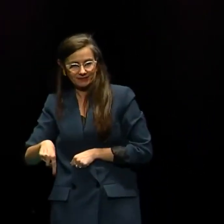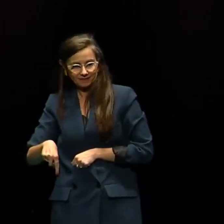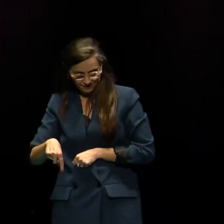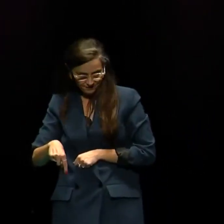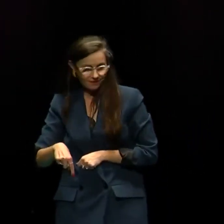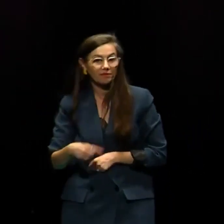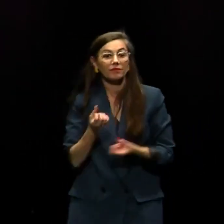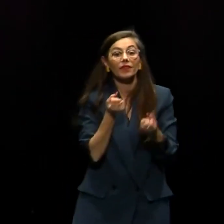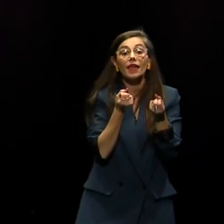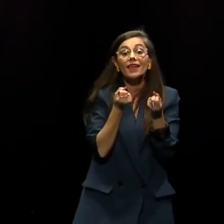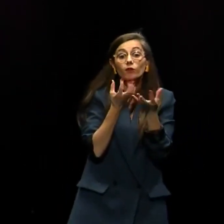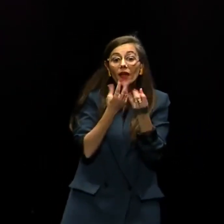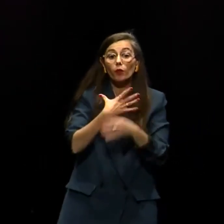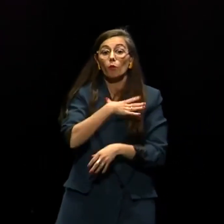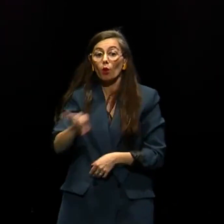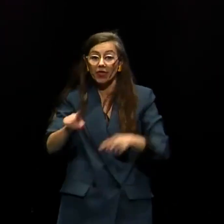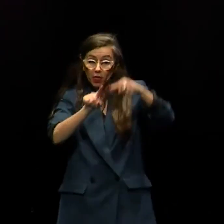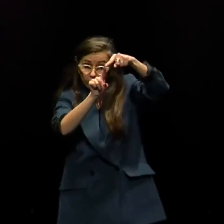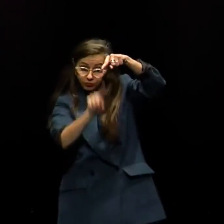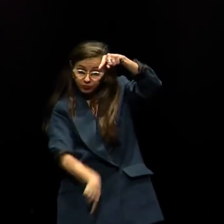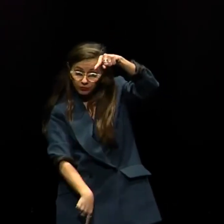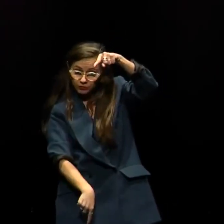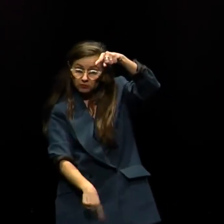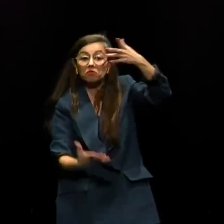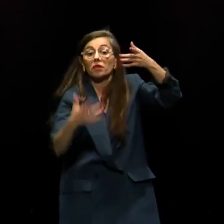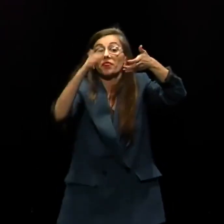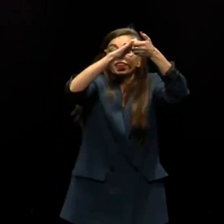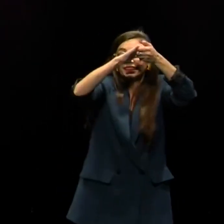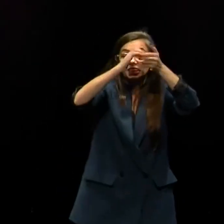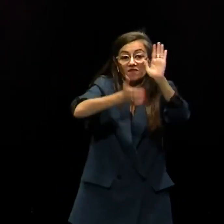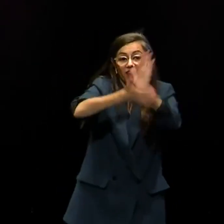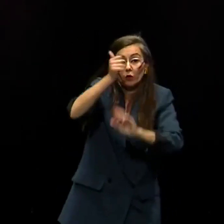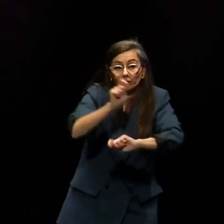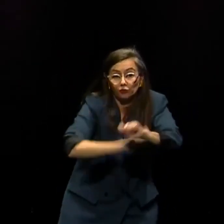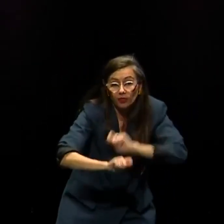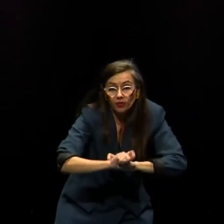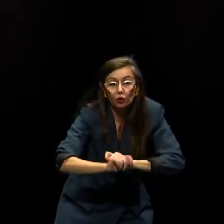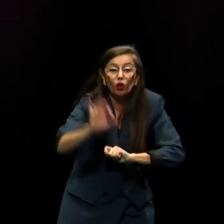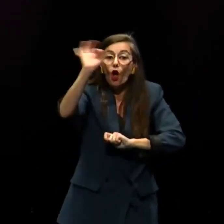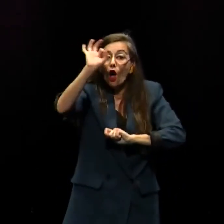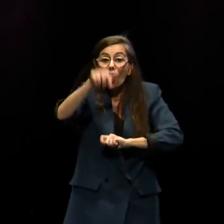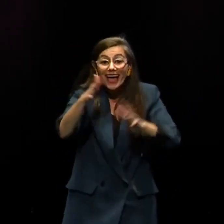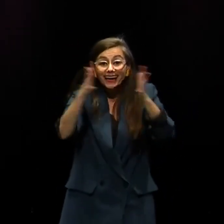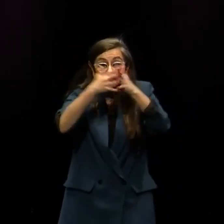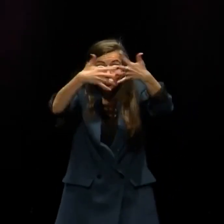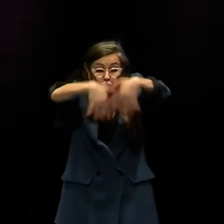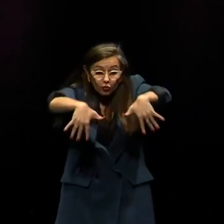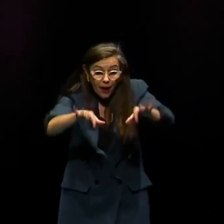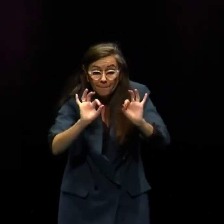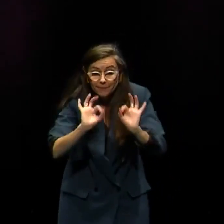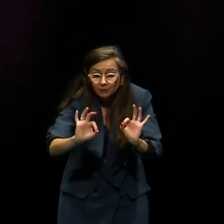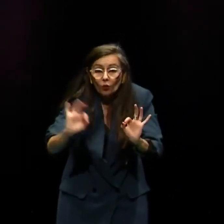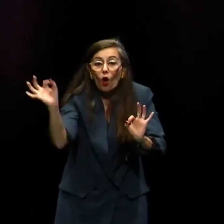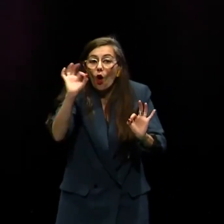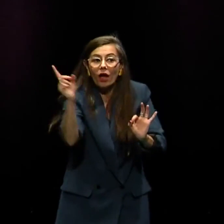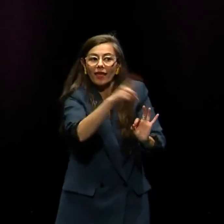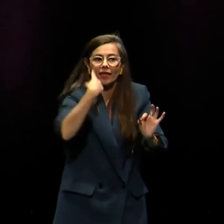Porque eso también, de alguna manera, fomenta la identificación con esas entidades.